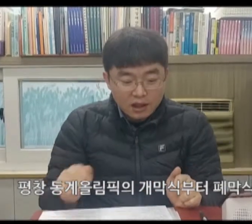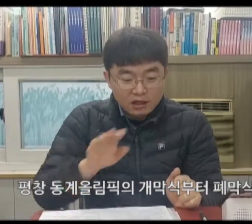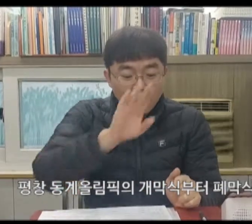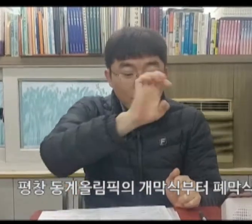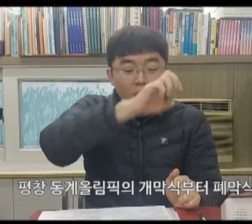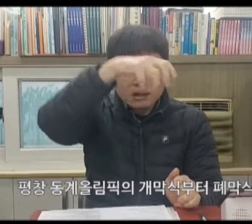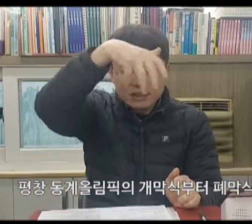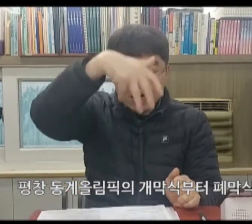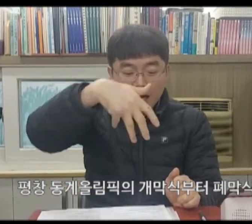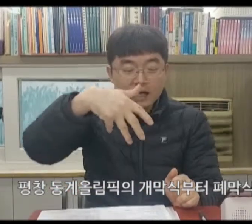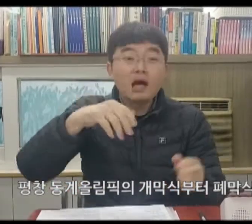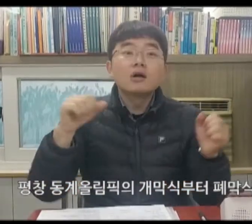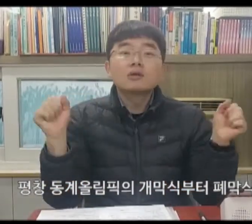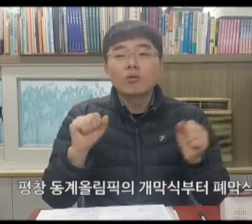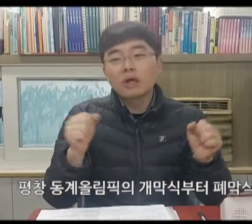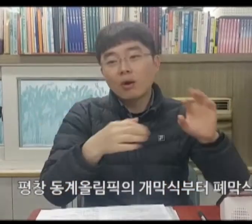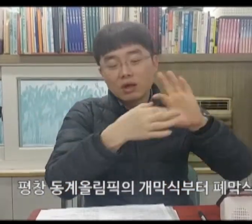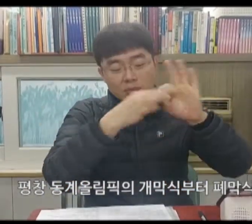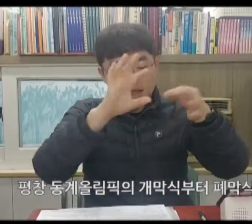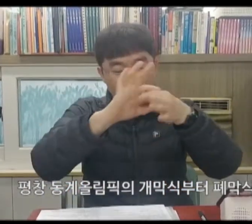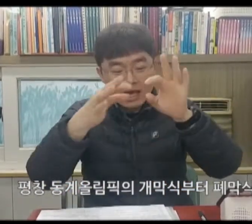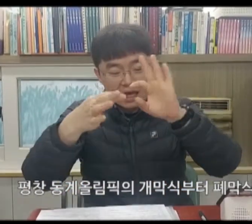그래서 평창 동계올림픽의